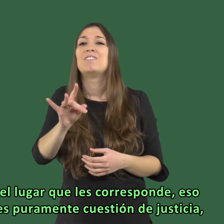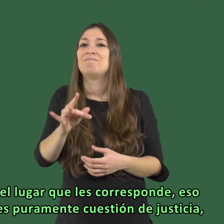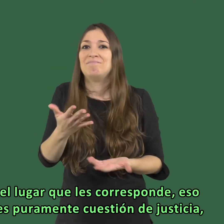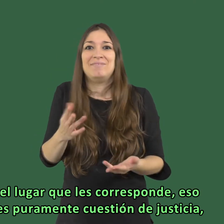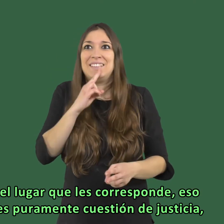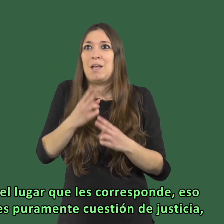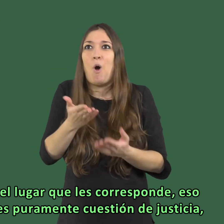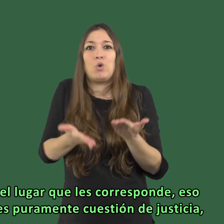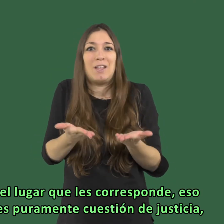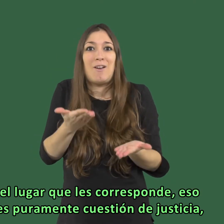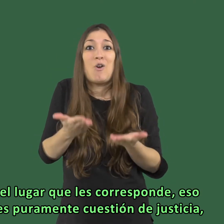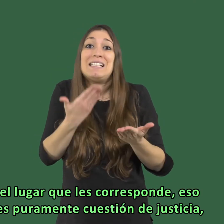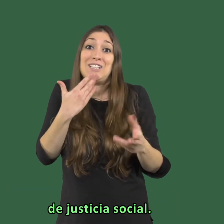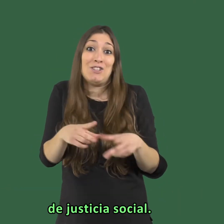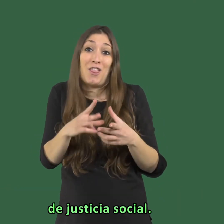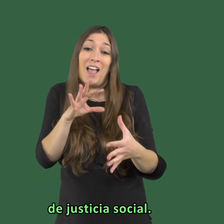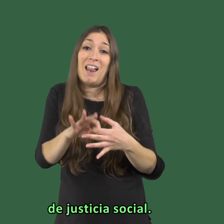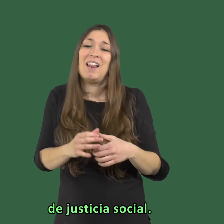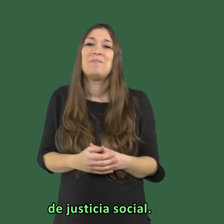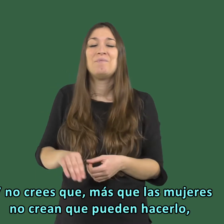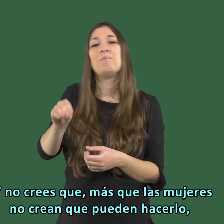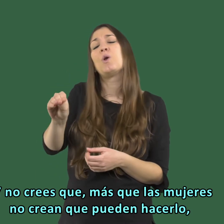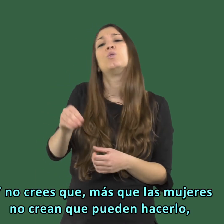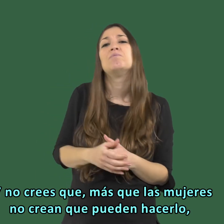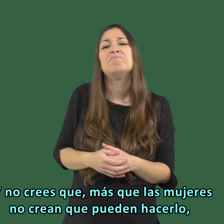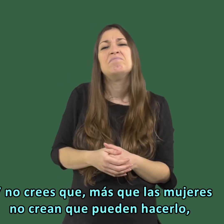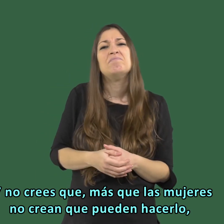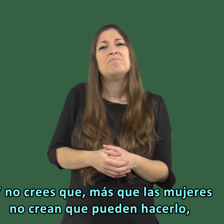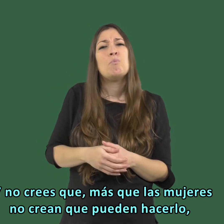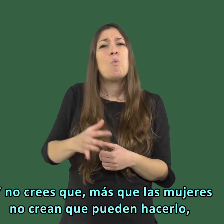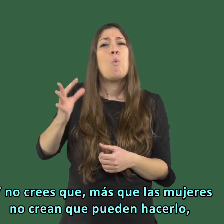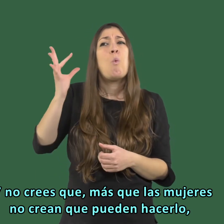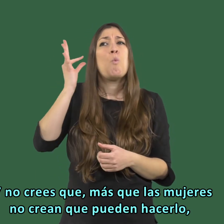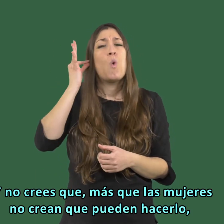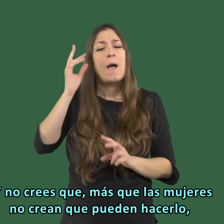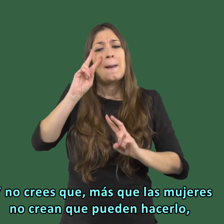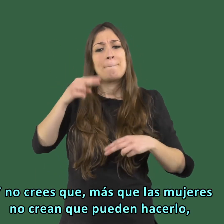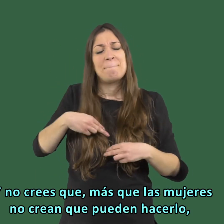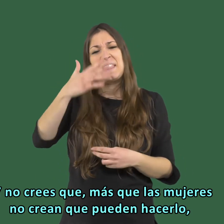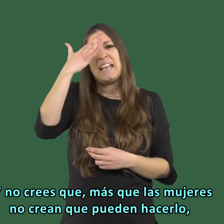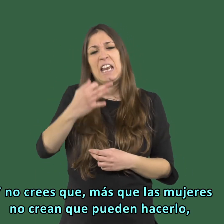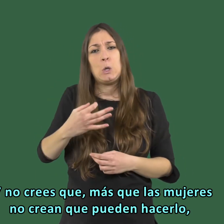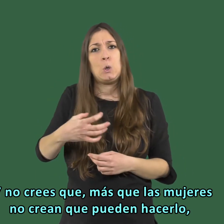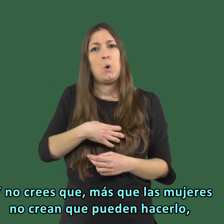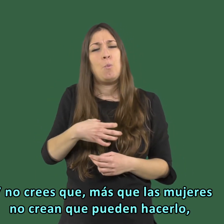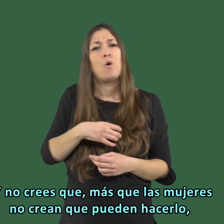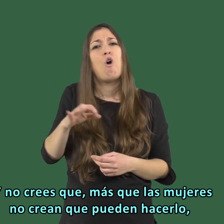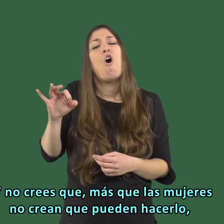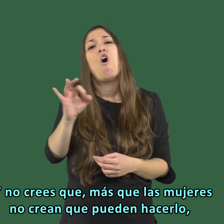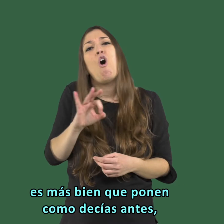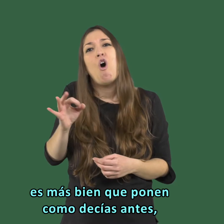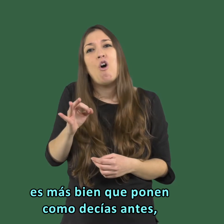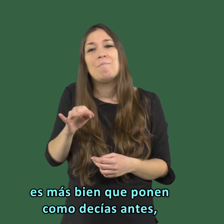corresponde, eso es puramente cuestión de justicia social. ¿Y no crees que más que las mujeres no crean que pueden